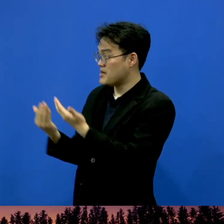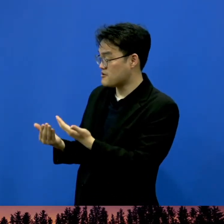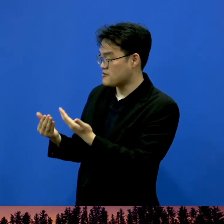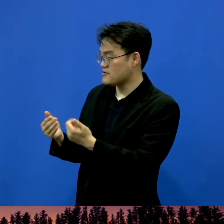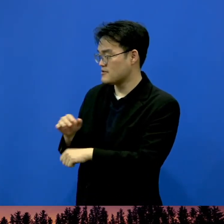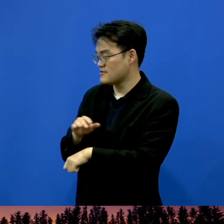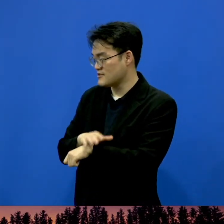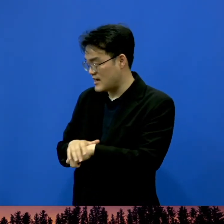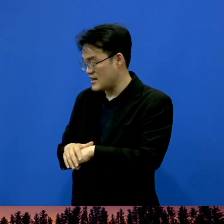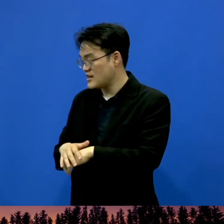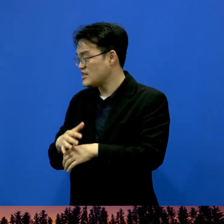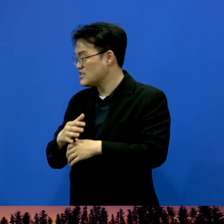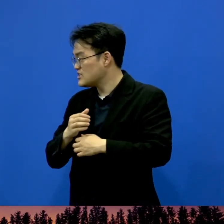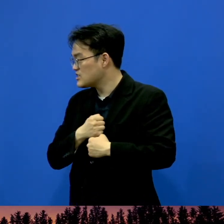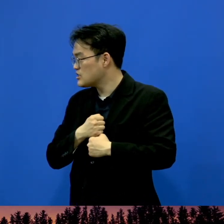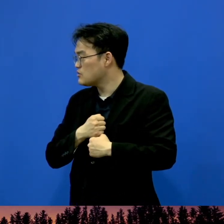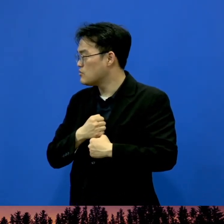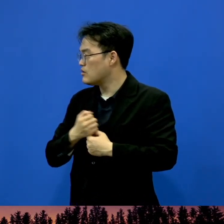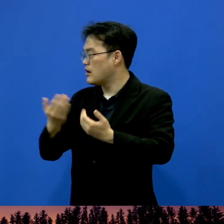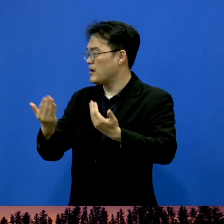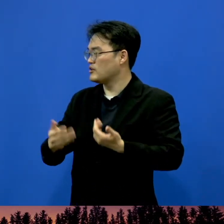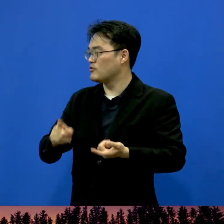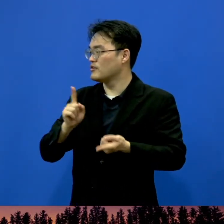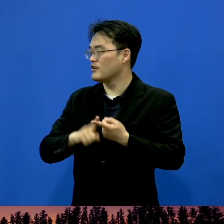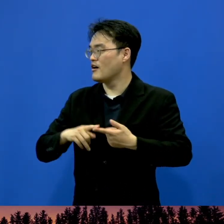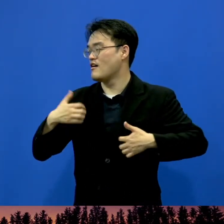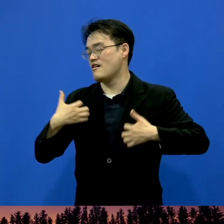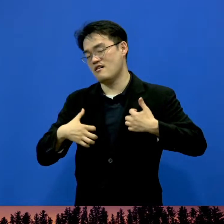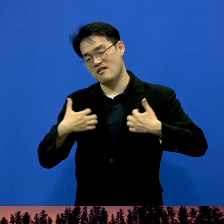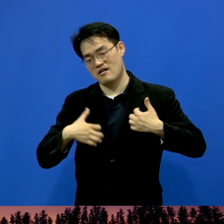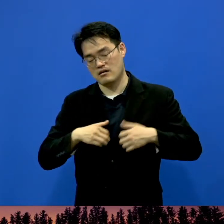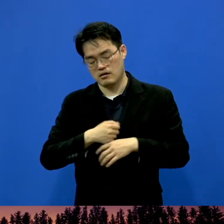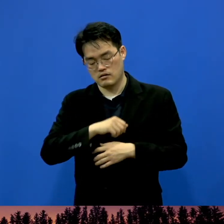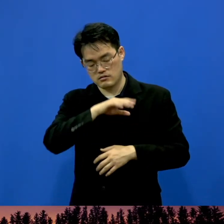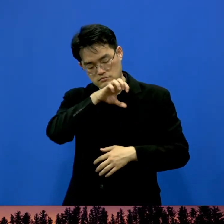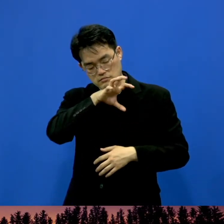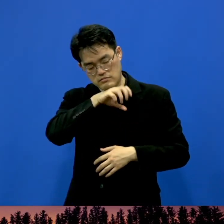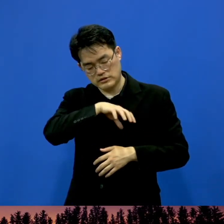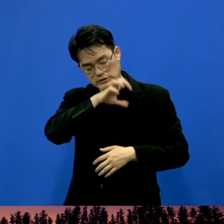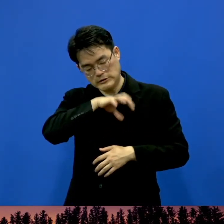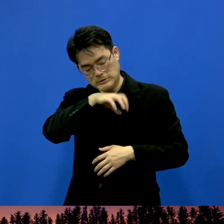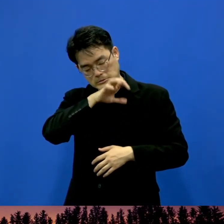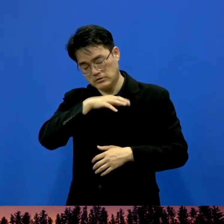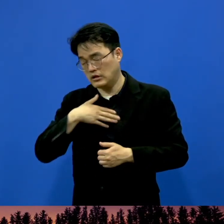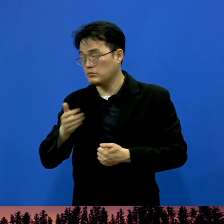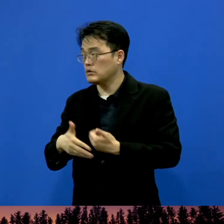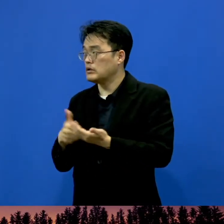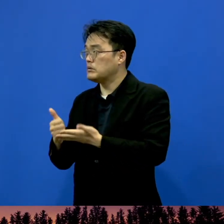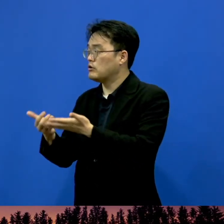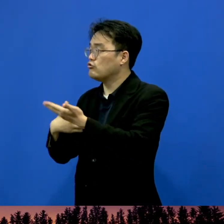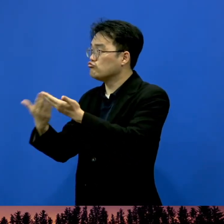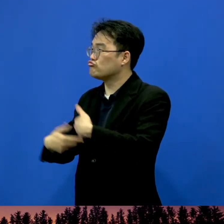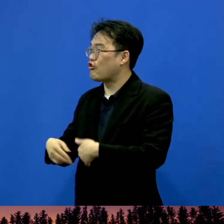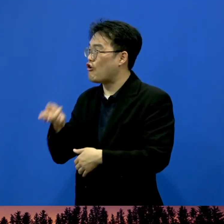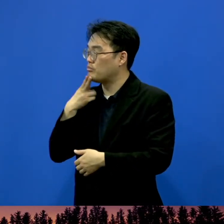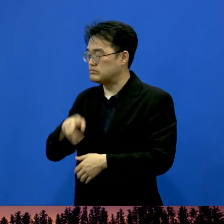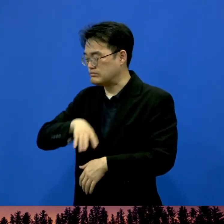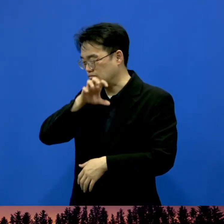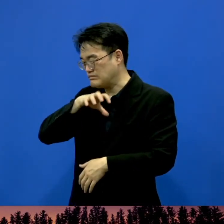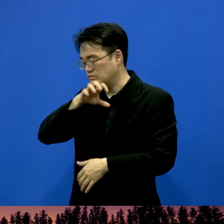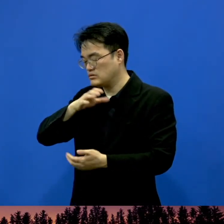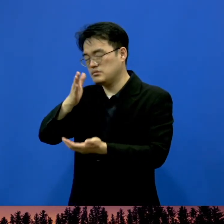되시고 주어진 현실을 만끽하시고 두들대지 마시고 왜 하나님 나에게 준 게 이게 없습니까? 그렇게 하지